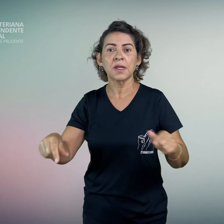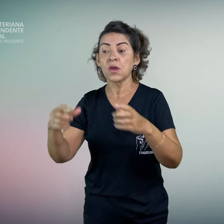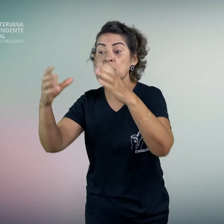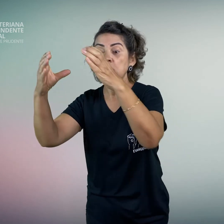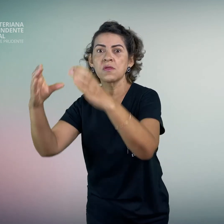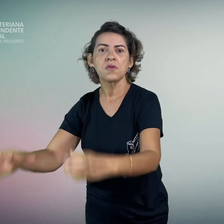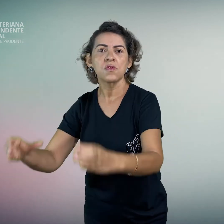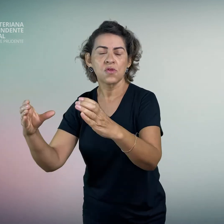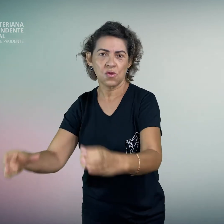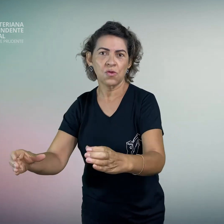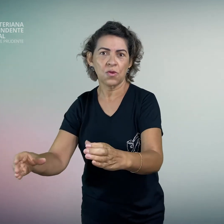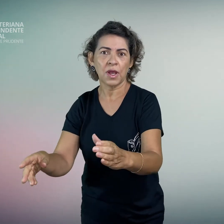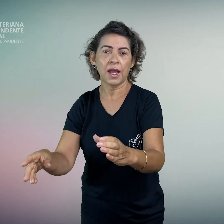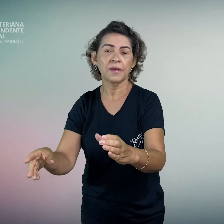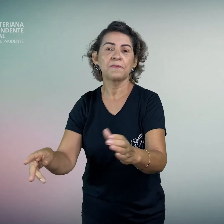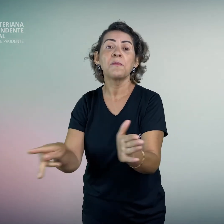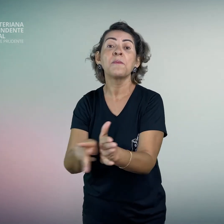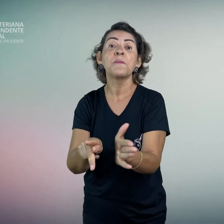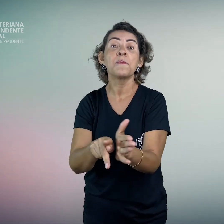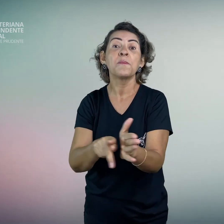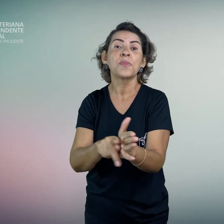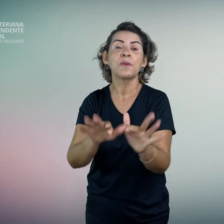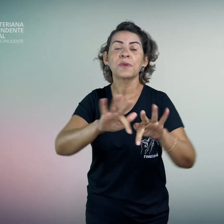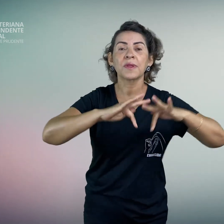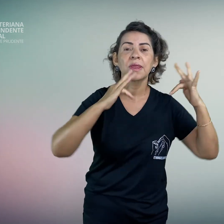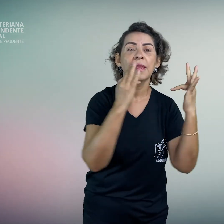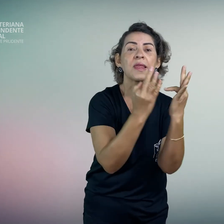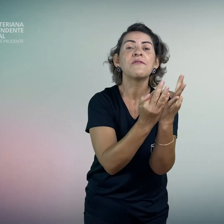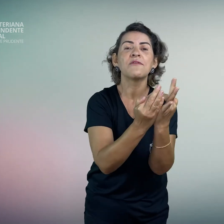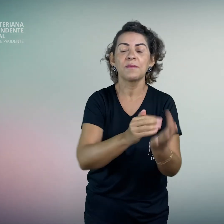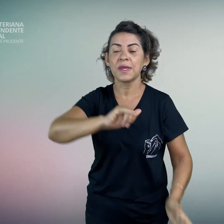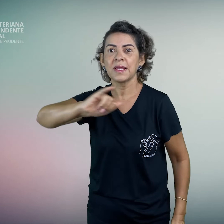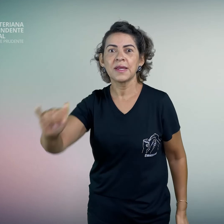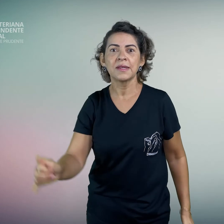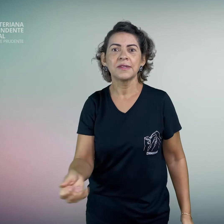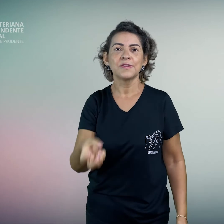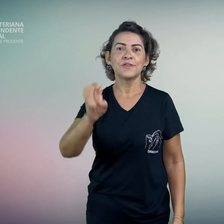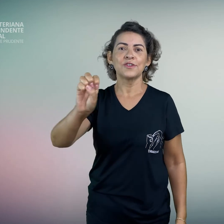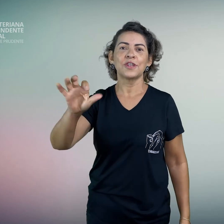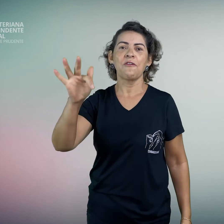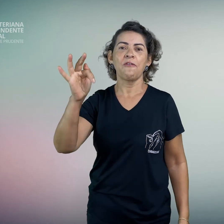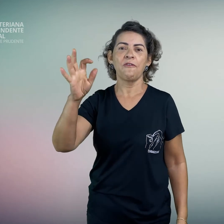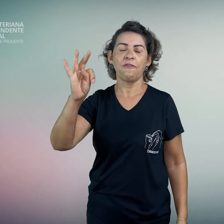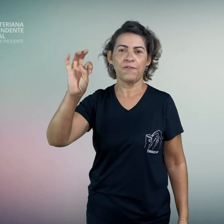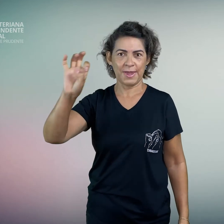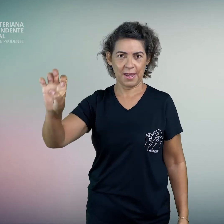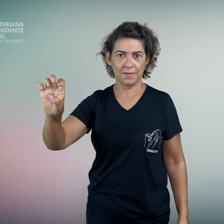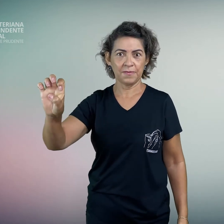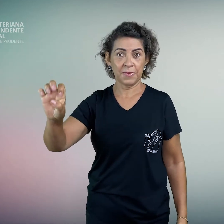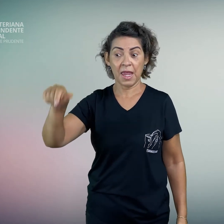foram pedir ajuda justamente a Jefté. Como líder militar que